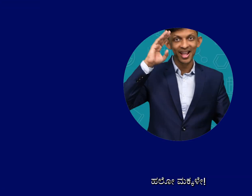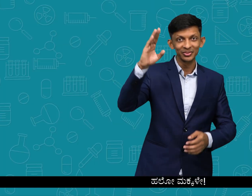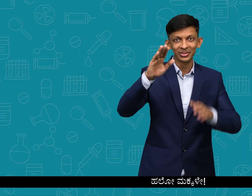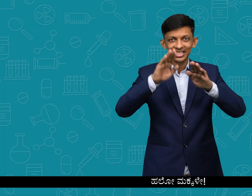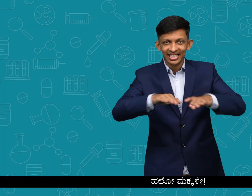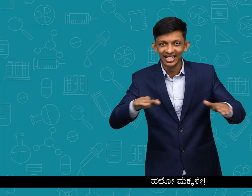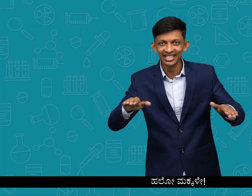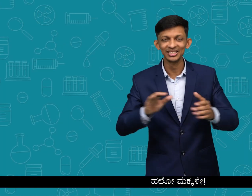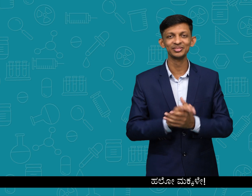ಹೆಲೋ ಮಕ್ಕಳೇ,